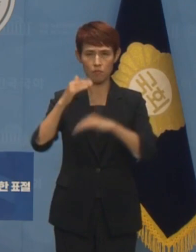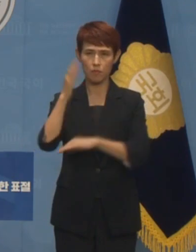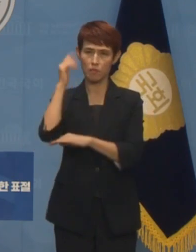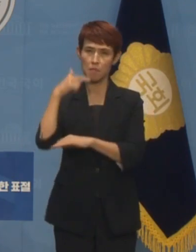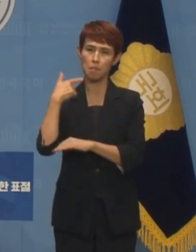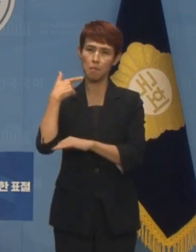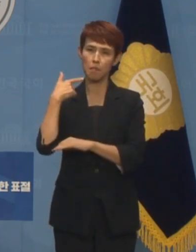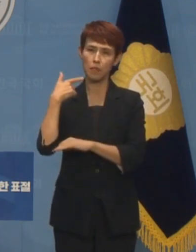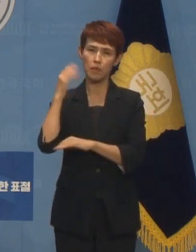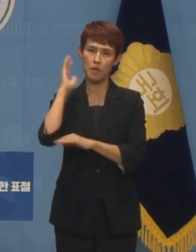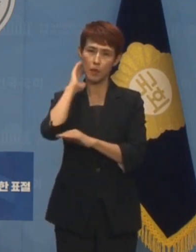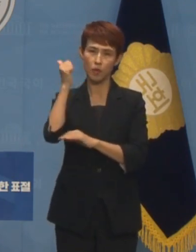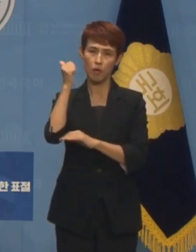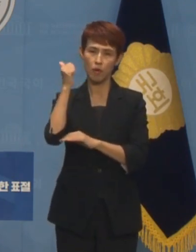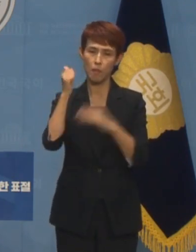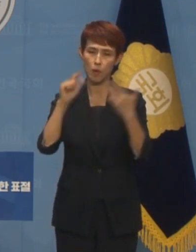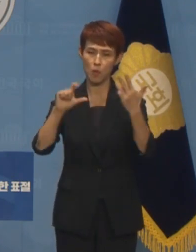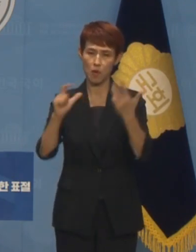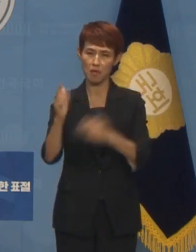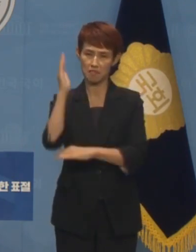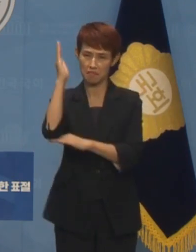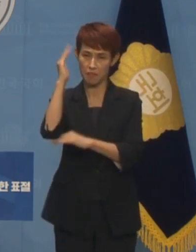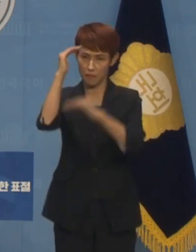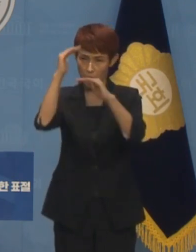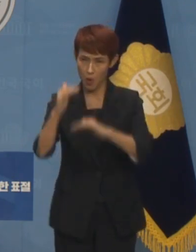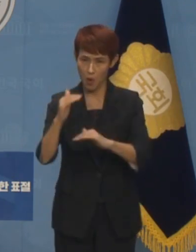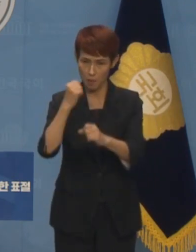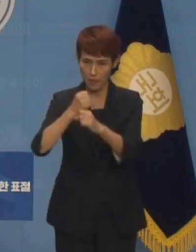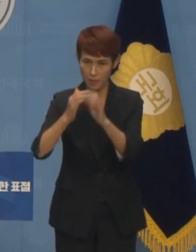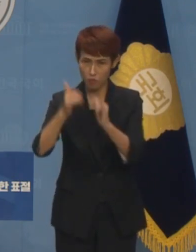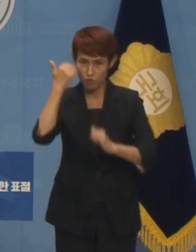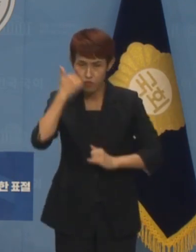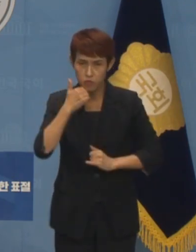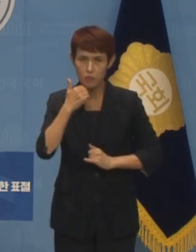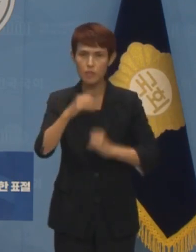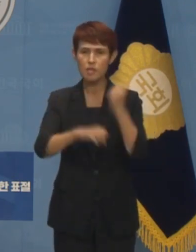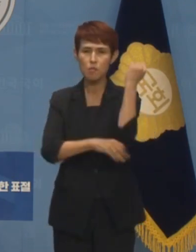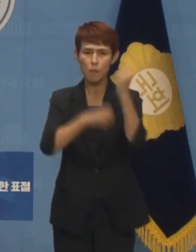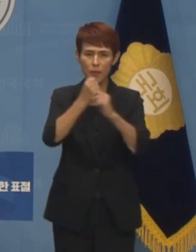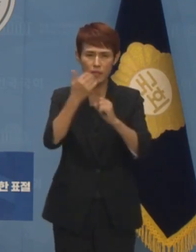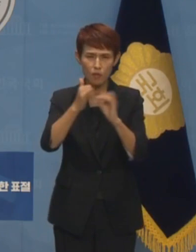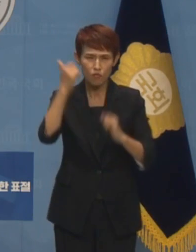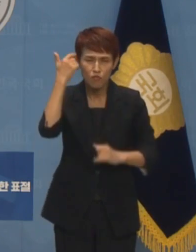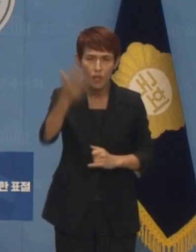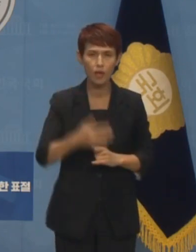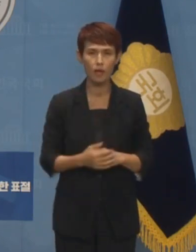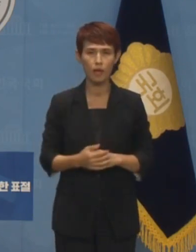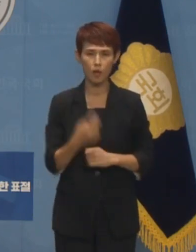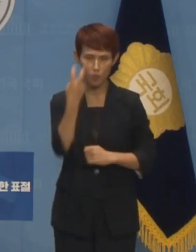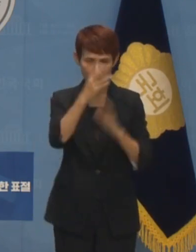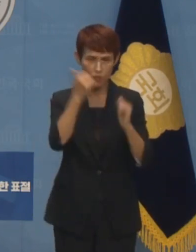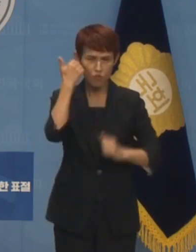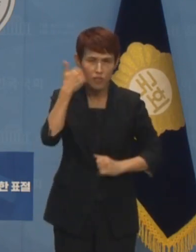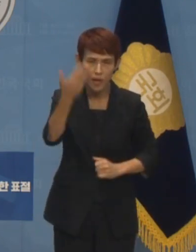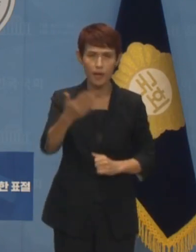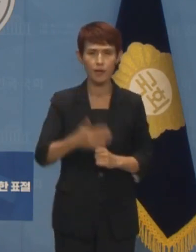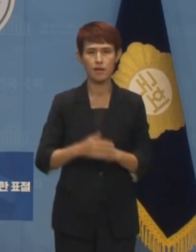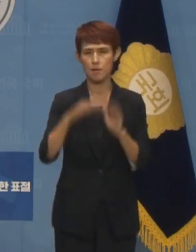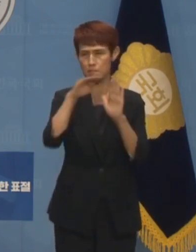책임자와 초안 작성자가 누군지, 검토한 사람은 누군지 국민들께 그